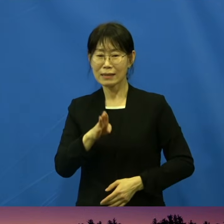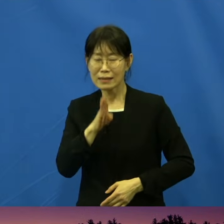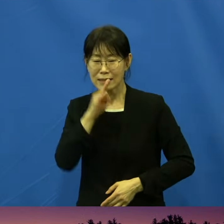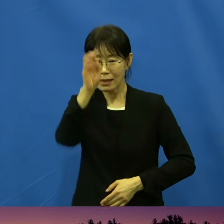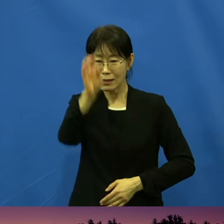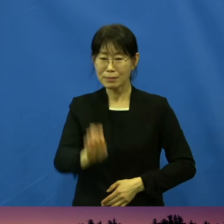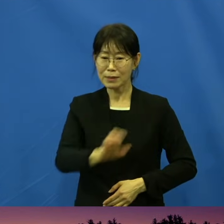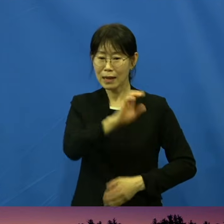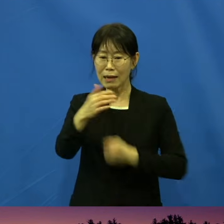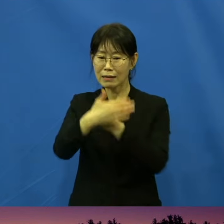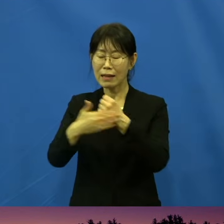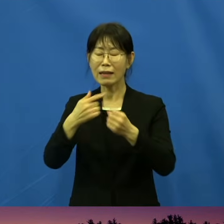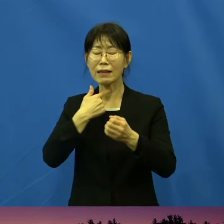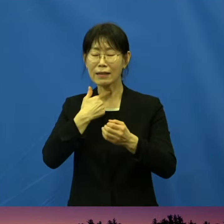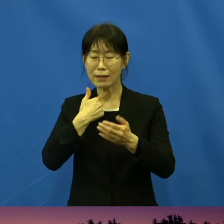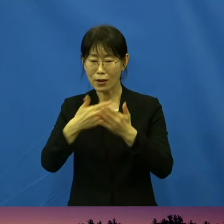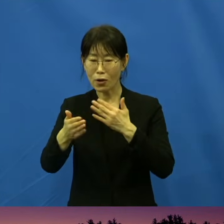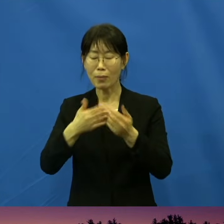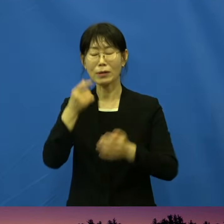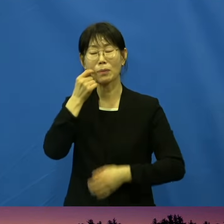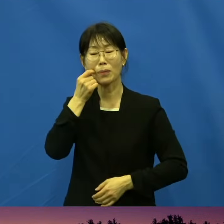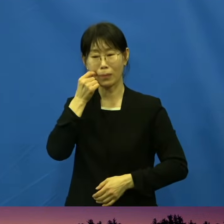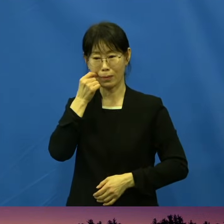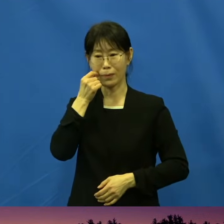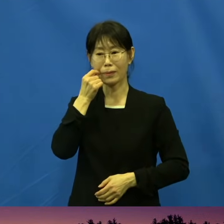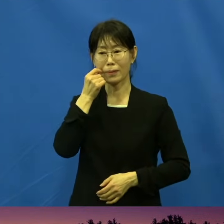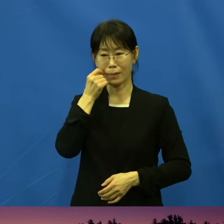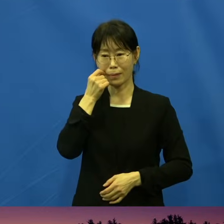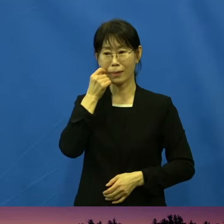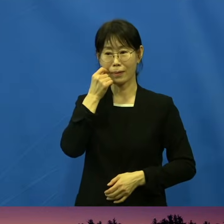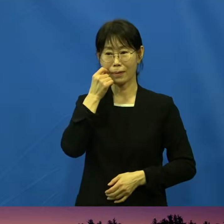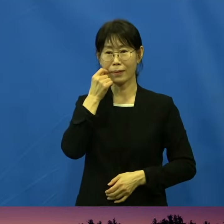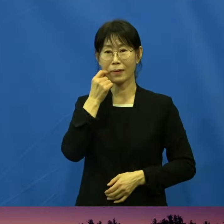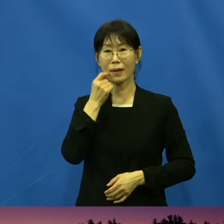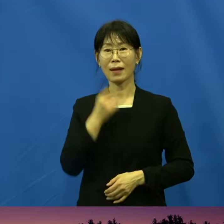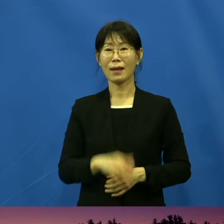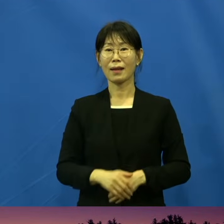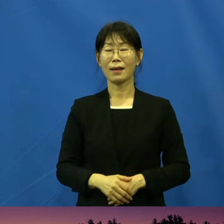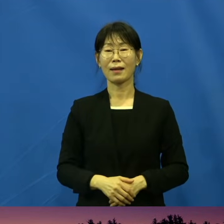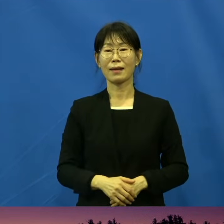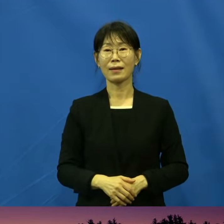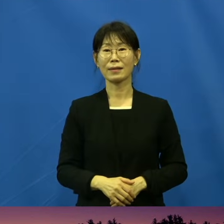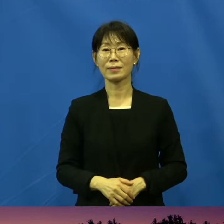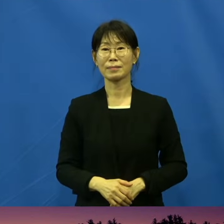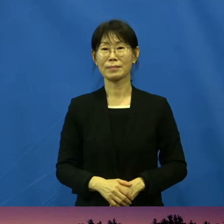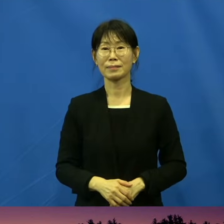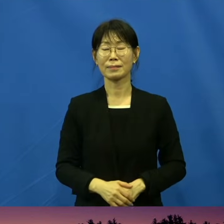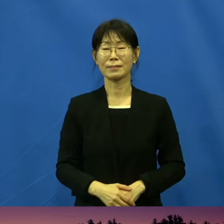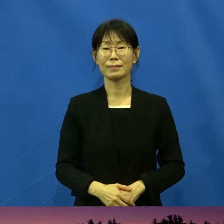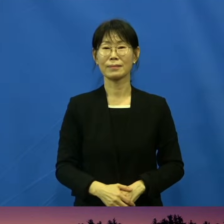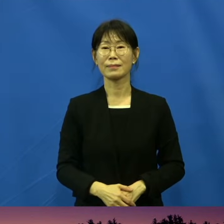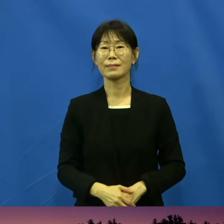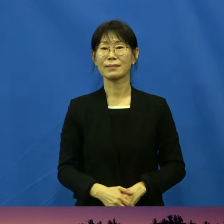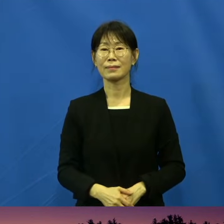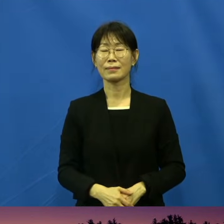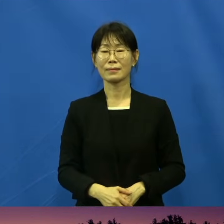죽으셨어요. 그리스도가 죽으셨다면 당연히 우리는 그분과 함께 죽는 것은 마땅한 거죠.